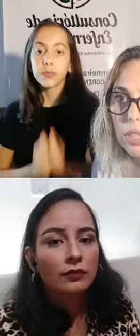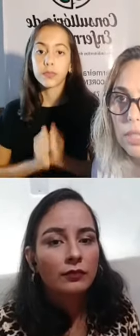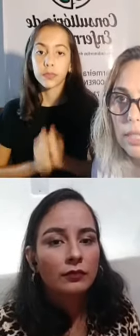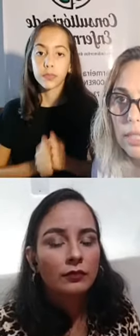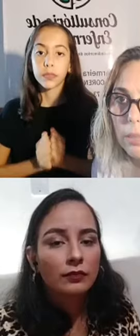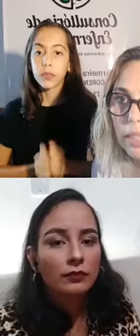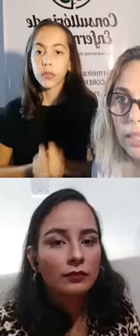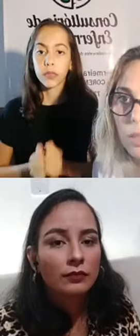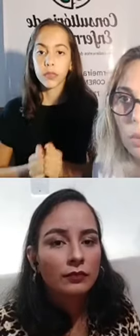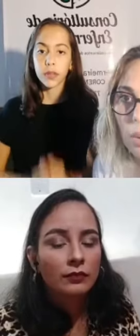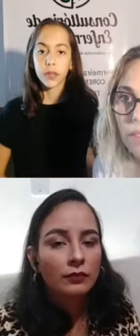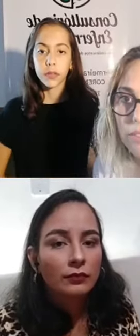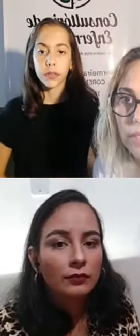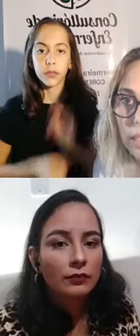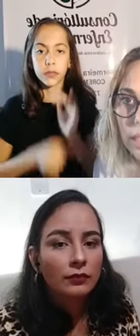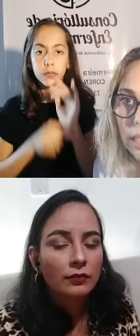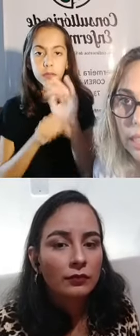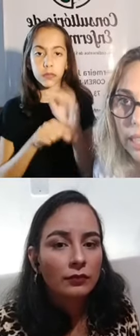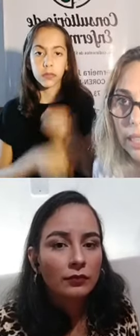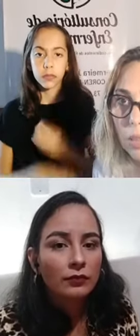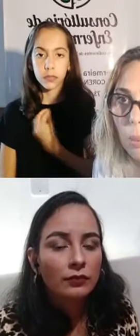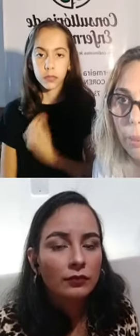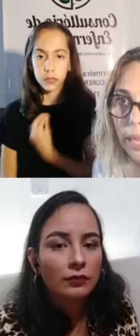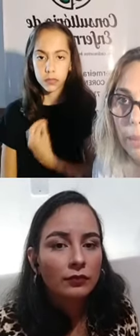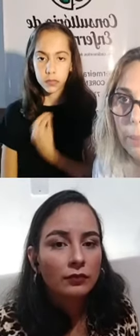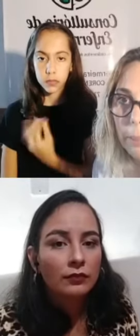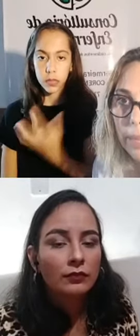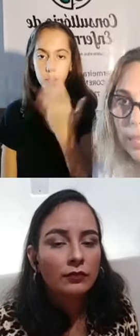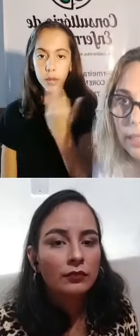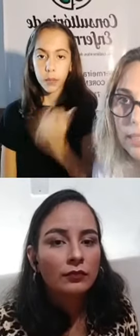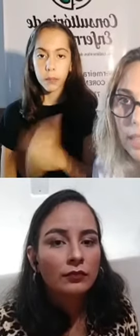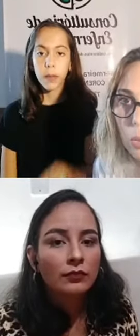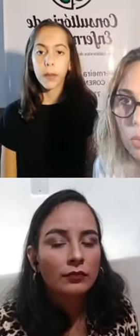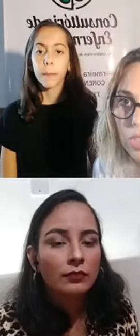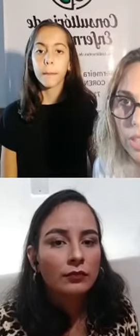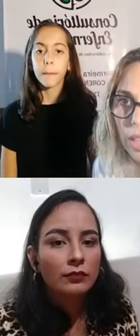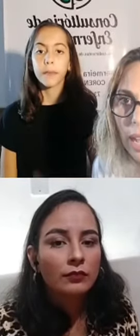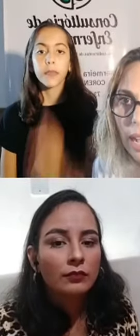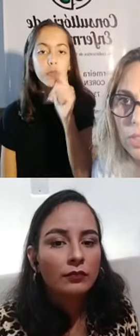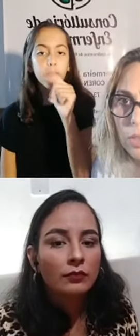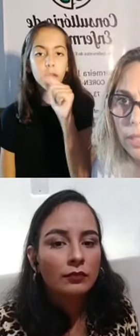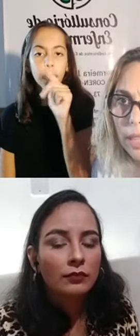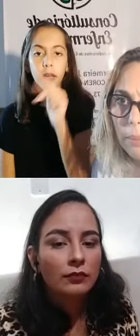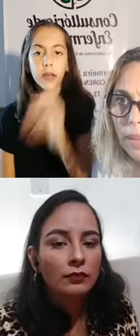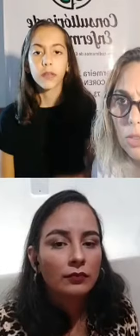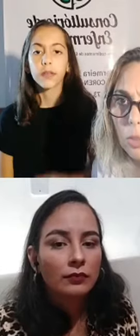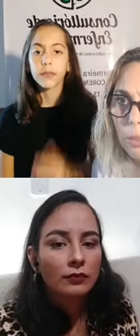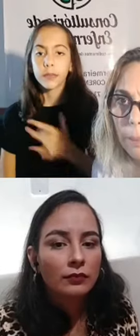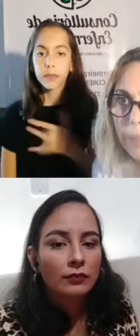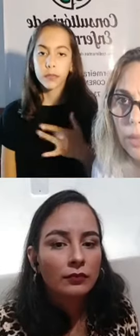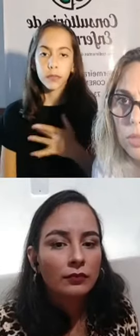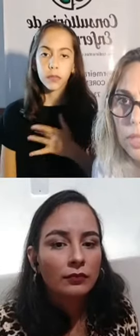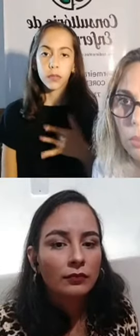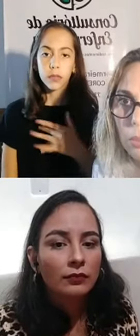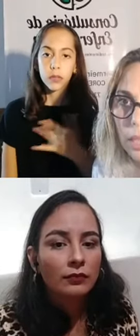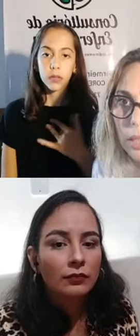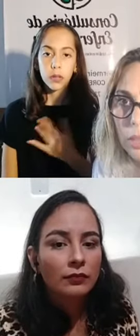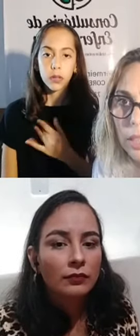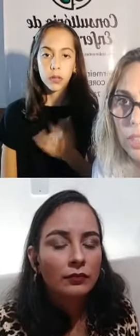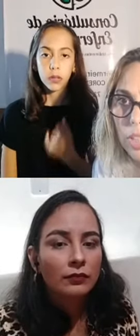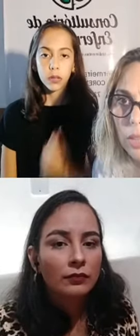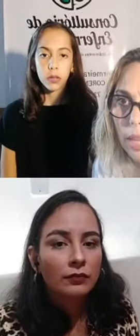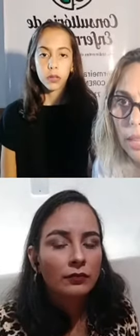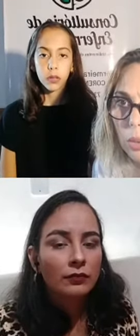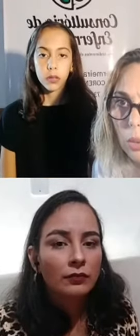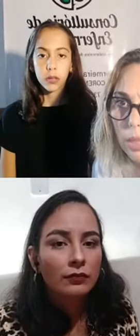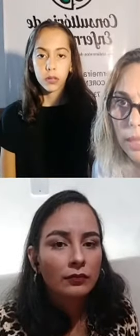nos sensibiliza com a vida dele, comer, beber, ter saúde. Acho que é mais o papel do ser humano que